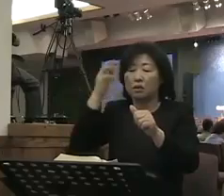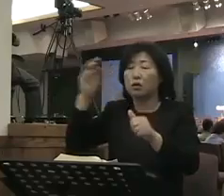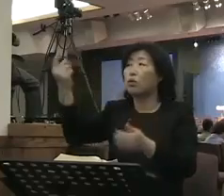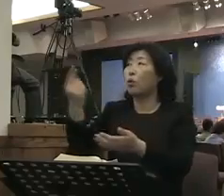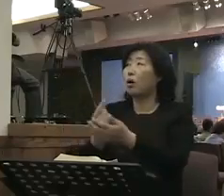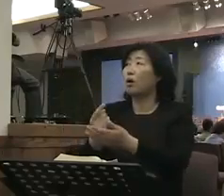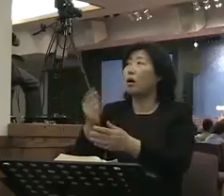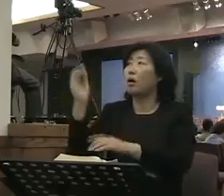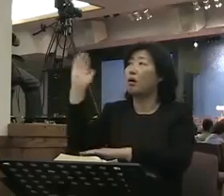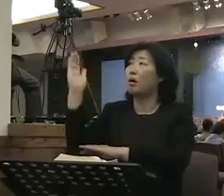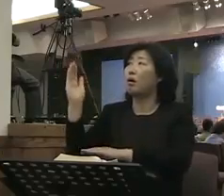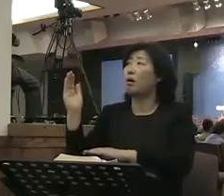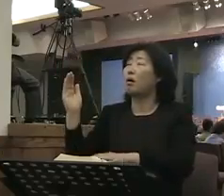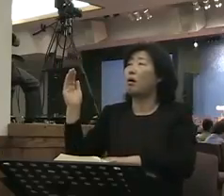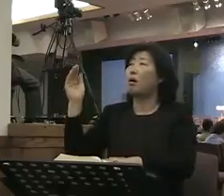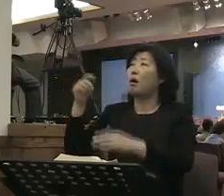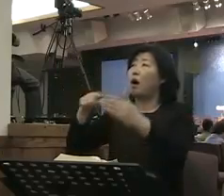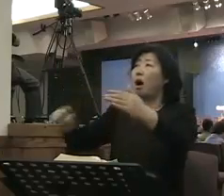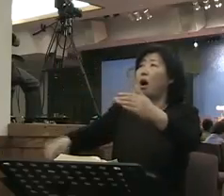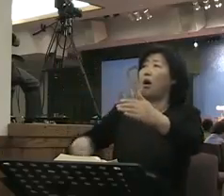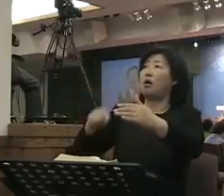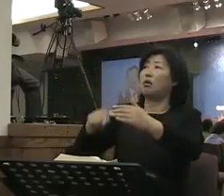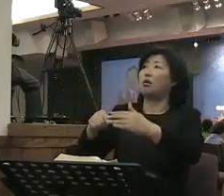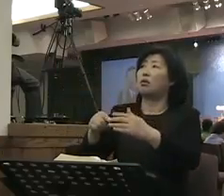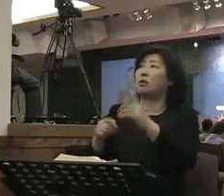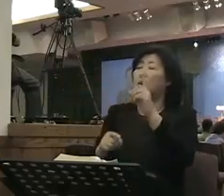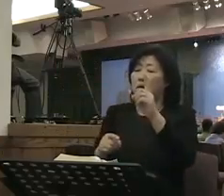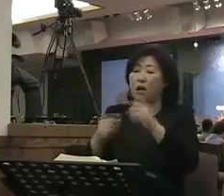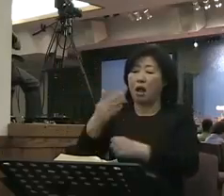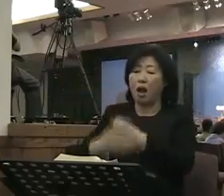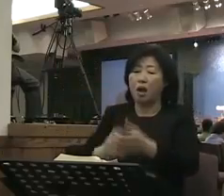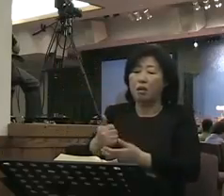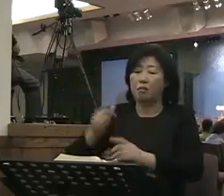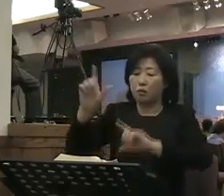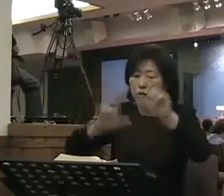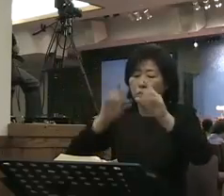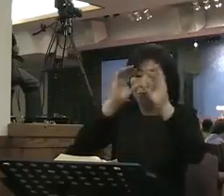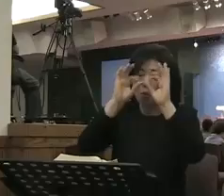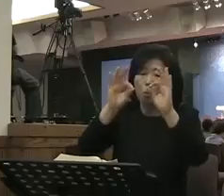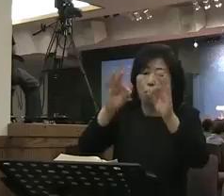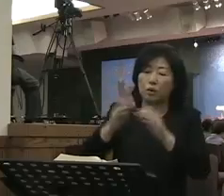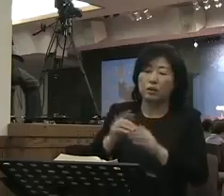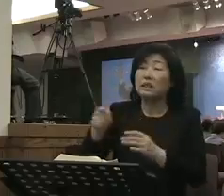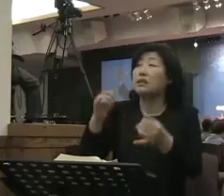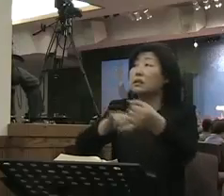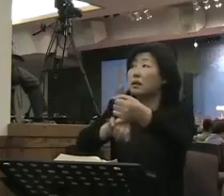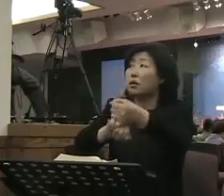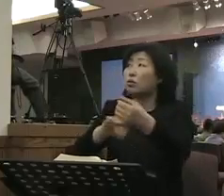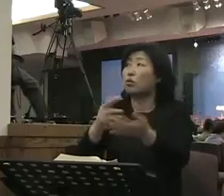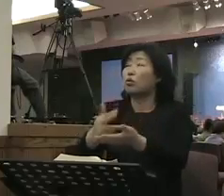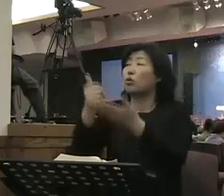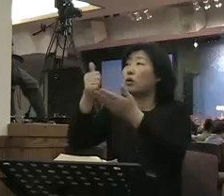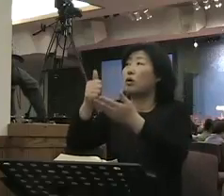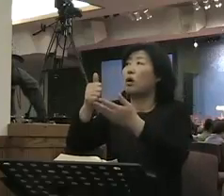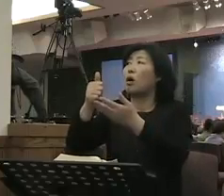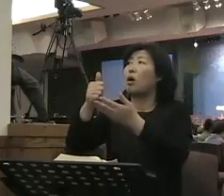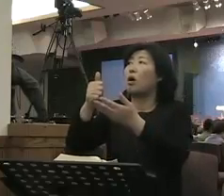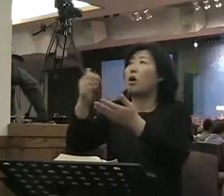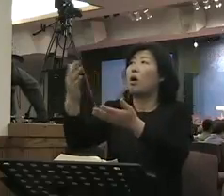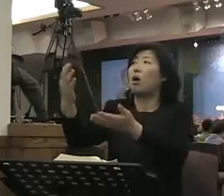있는데 그 가운데 막간을 이용하여 하나님께서 한 가지 모습을 보여주십니다. 그 약속을 주님께로부터